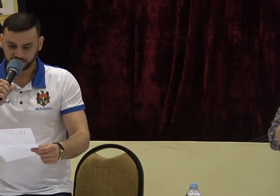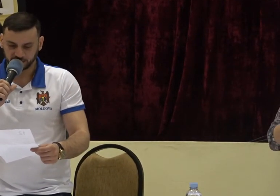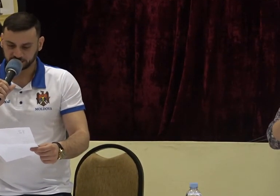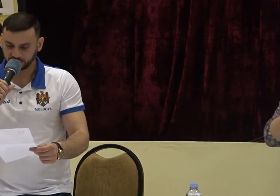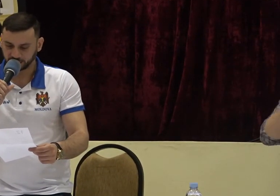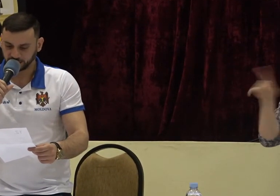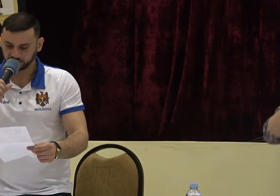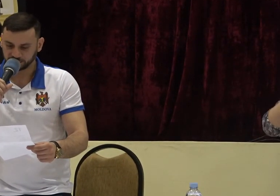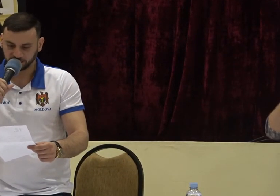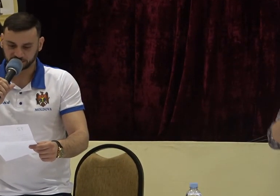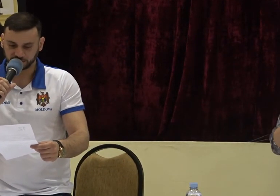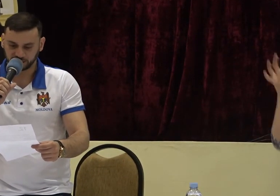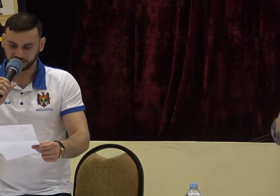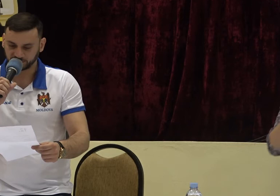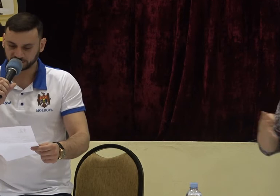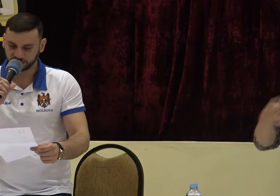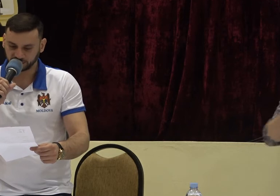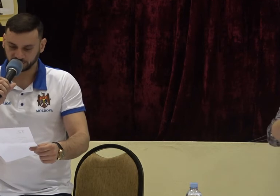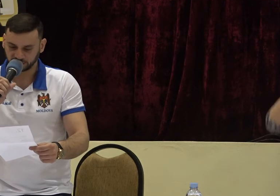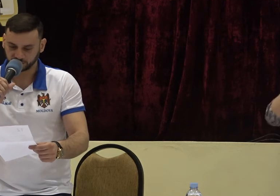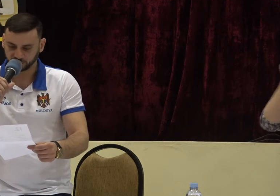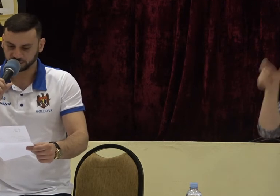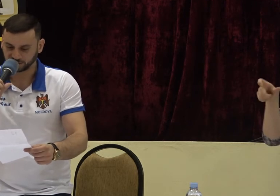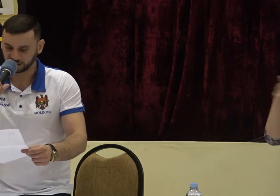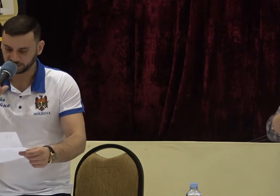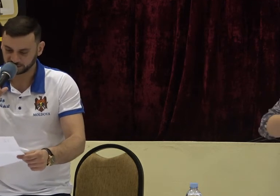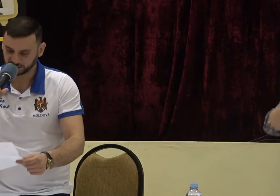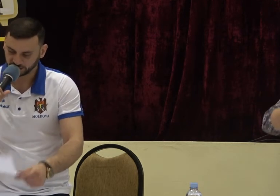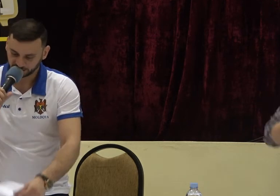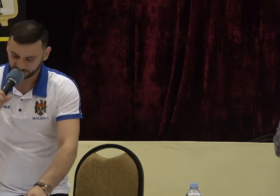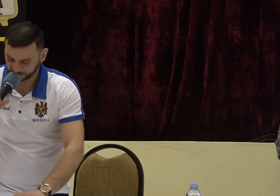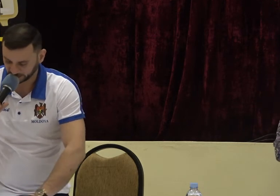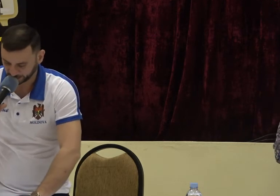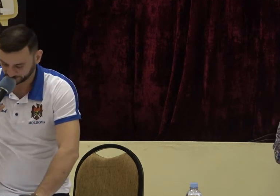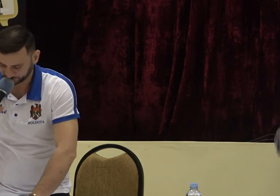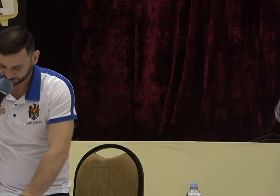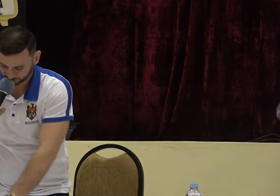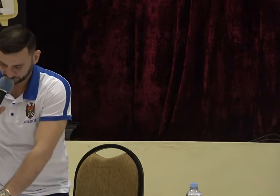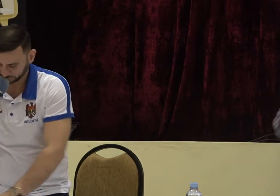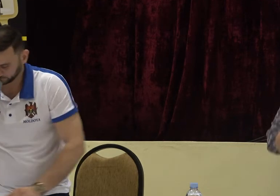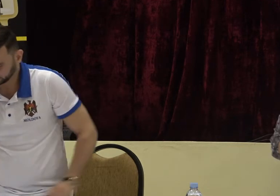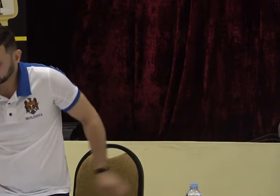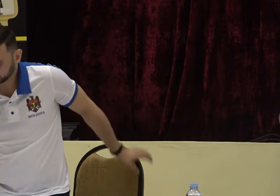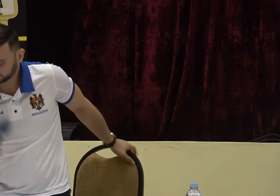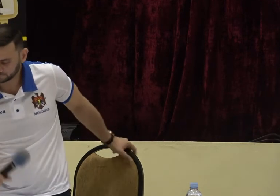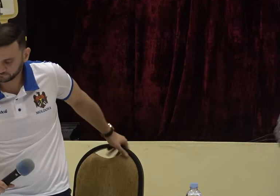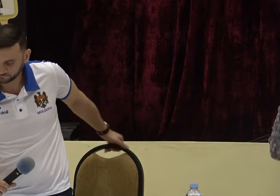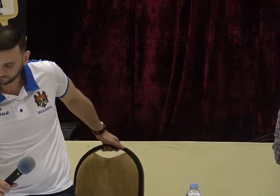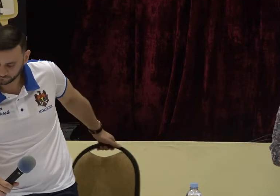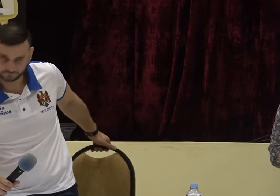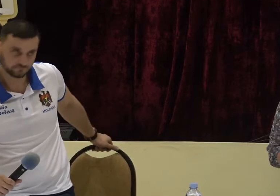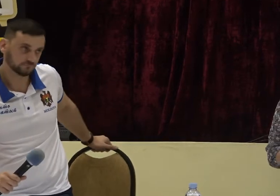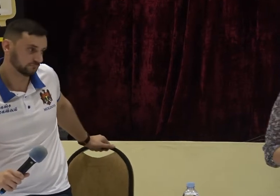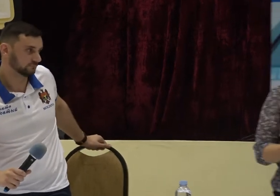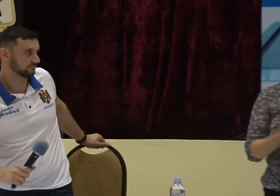vederea asigurării incluziunii sociale a persoanelor cu dizabilități de vedere. Și această întrebare este